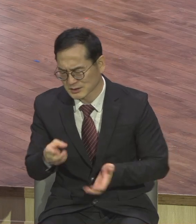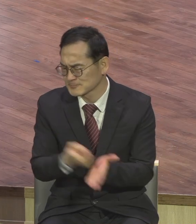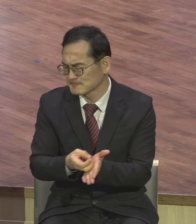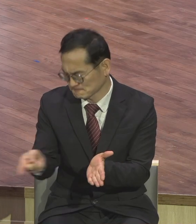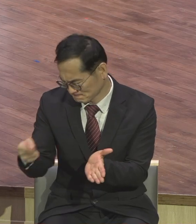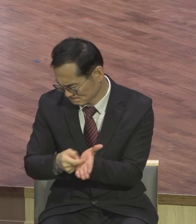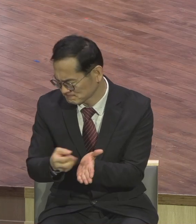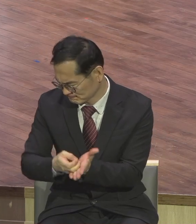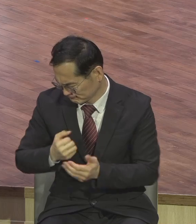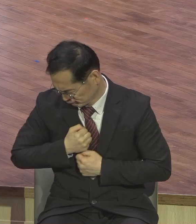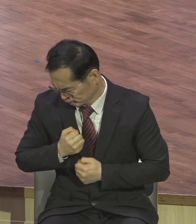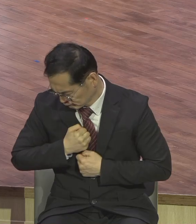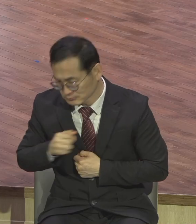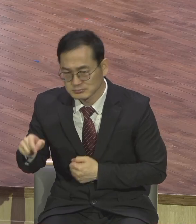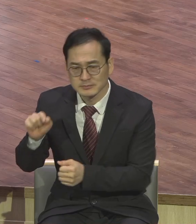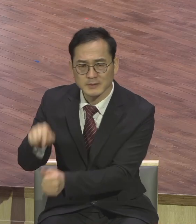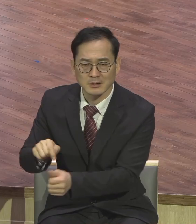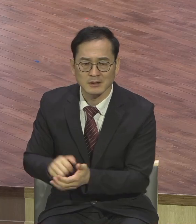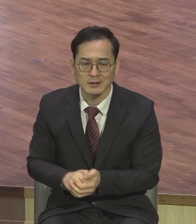보면